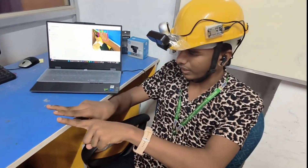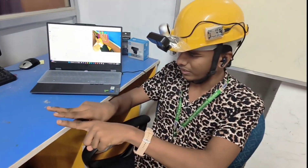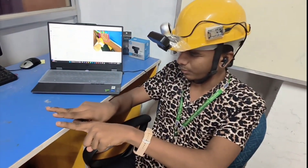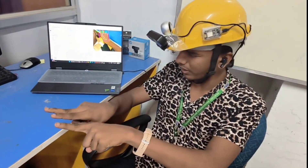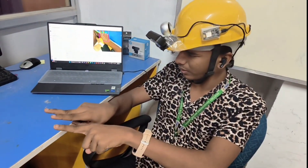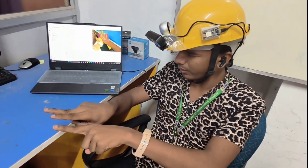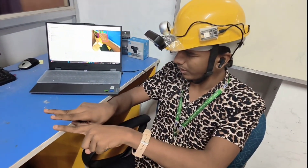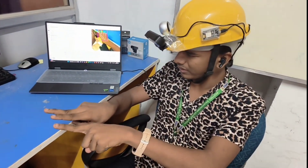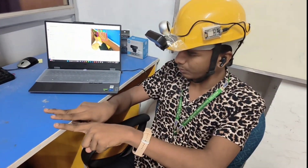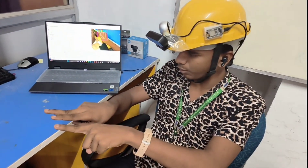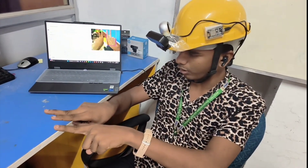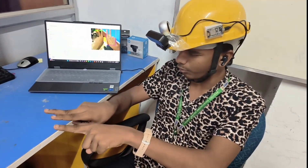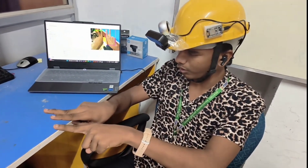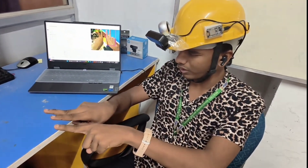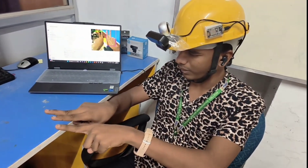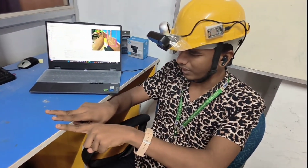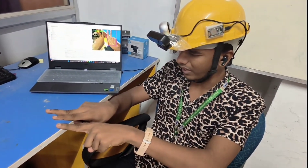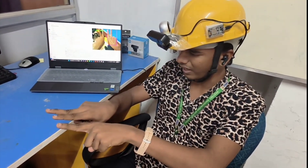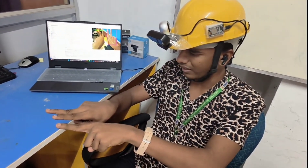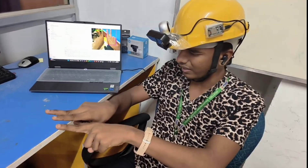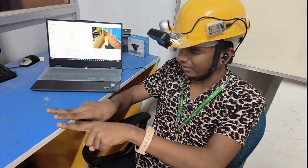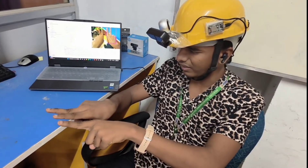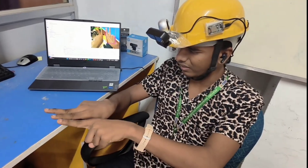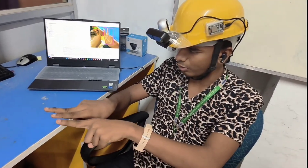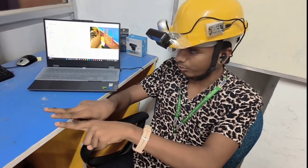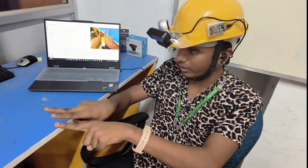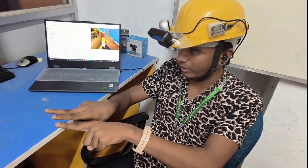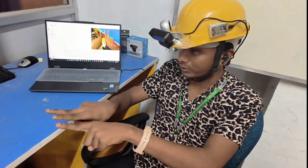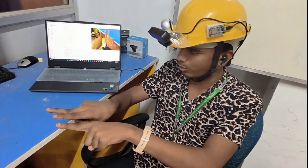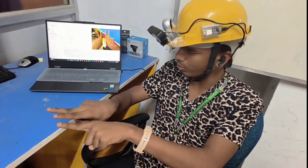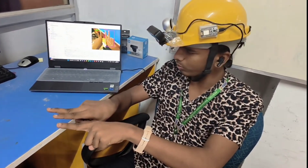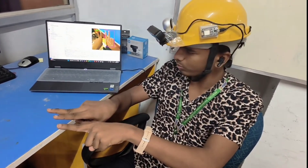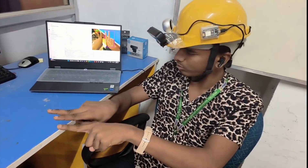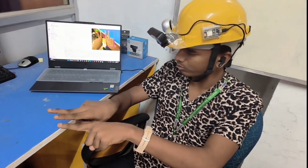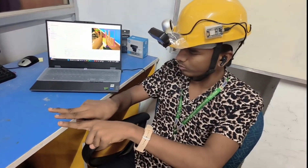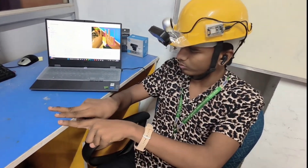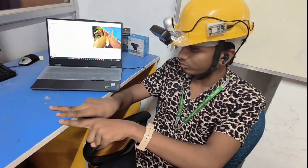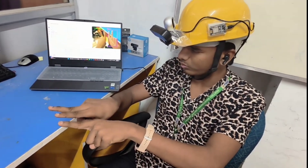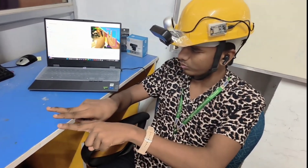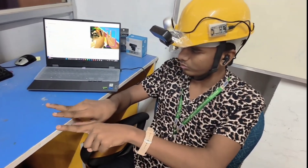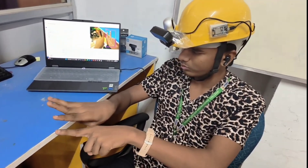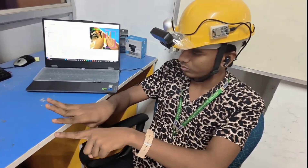நமக்கு ஏற்ற மாதிரி நம்ம என்ன சிம்பிள் வைக்கமோ அதை நம்ம ஹேண்ட் டிடெக்ட் ஆகி அது ஆட்டோமேட்டிக்காக வாய்ஸ் கொடுக்கும்.